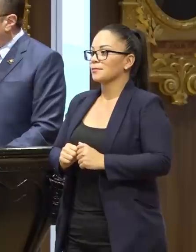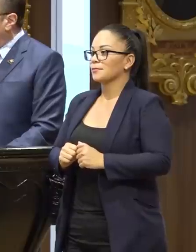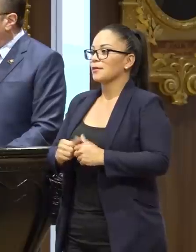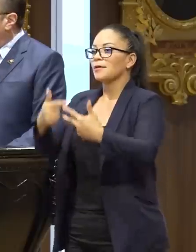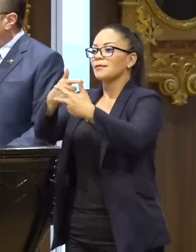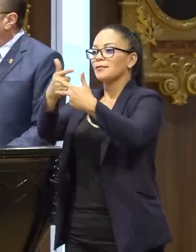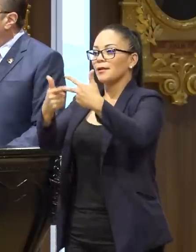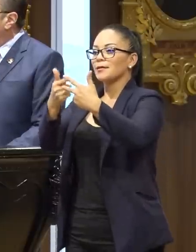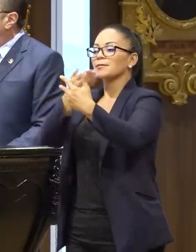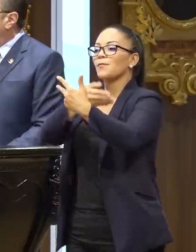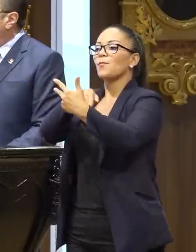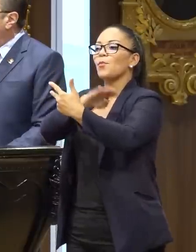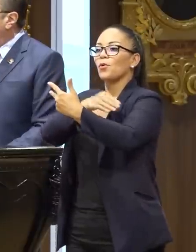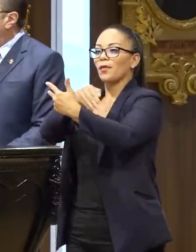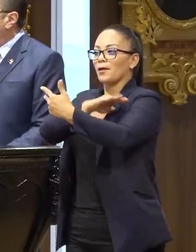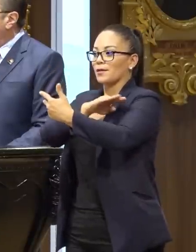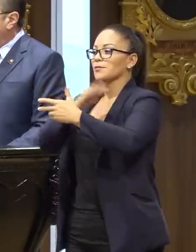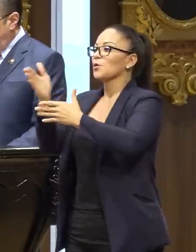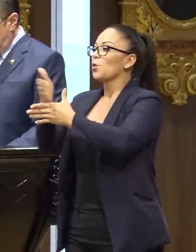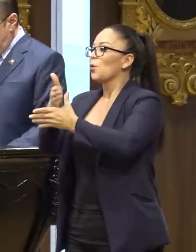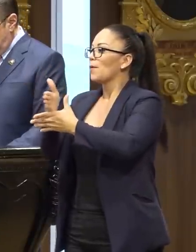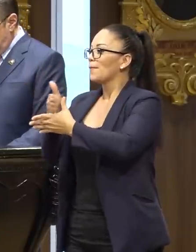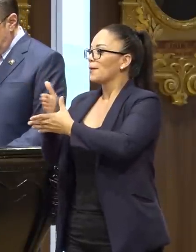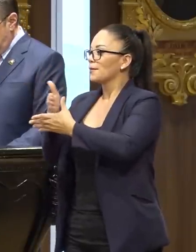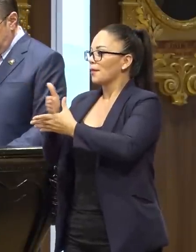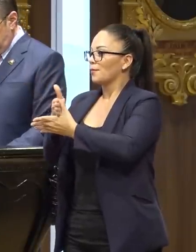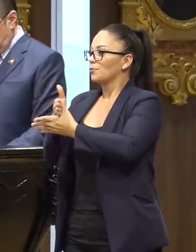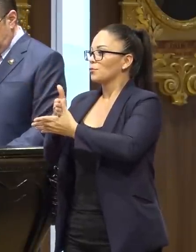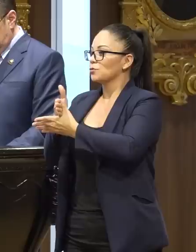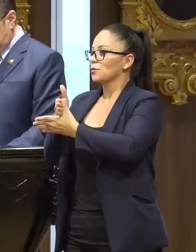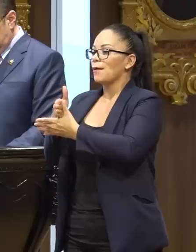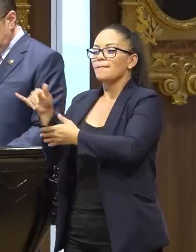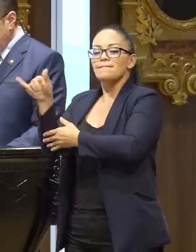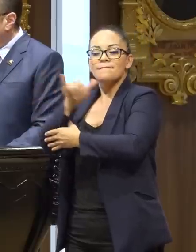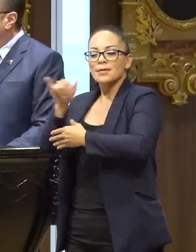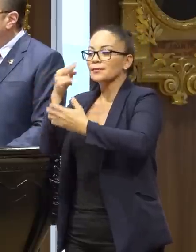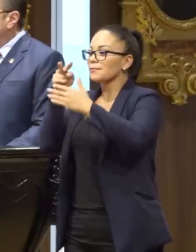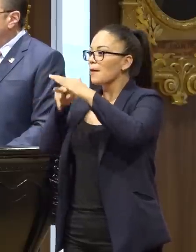tres poderes compartamos la misma visión.